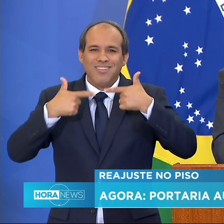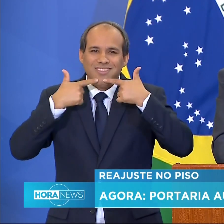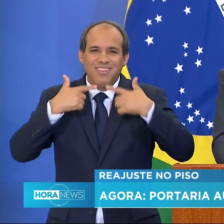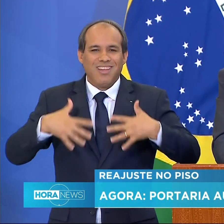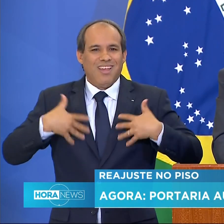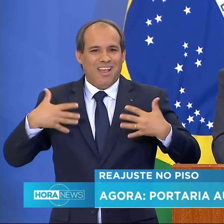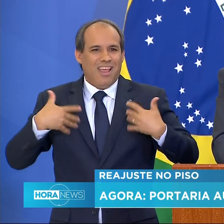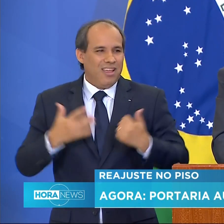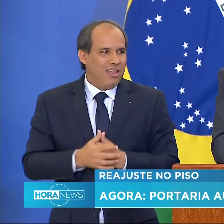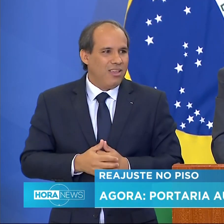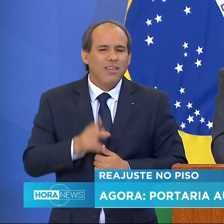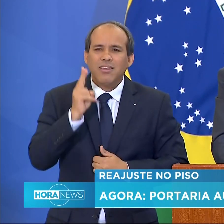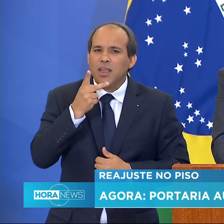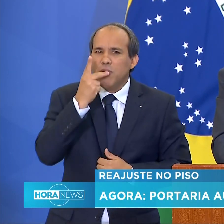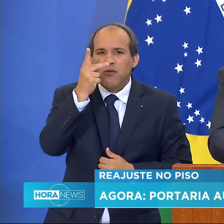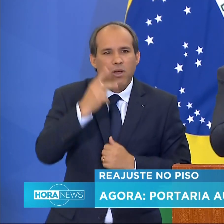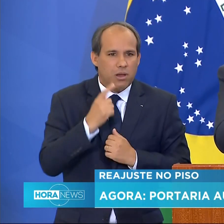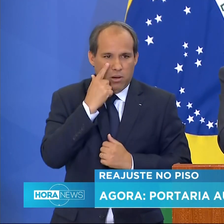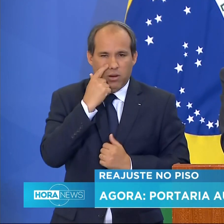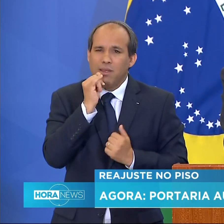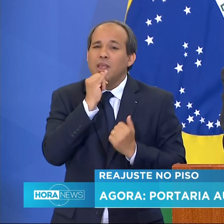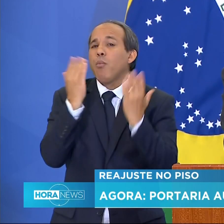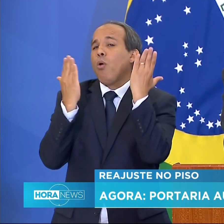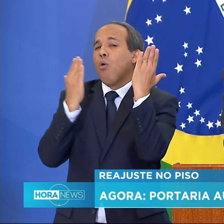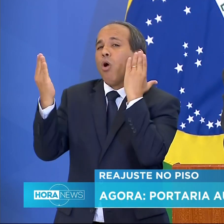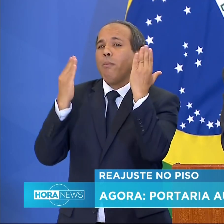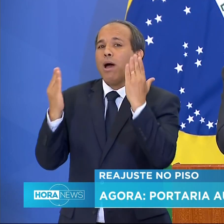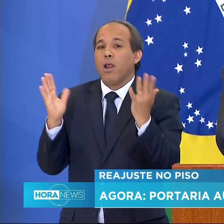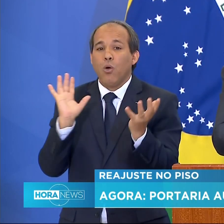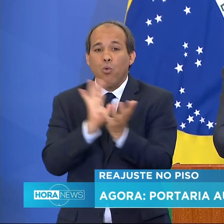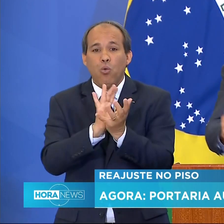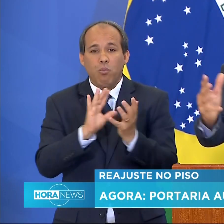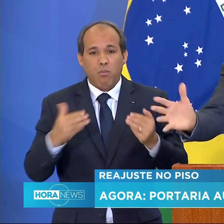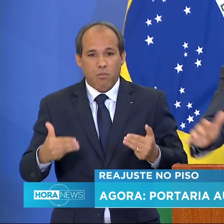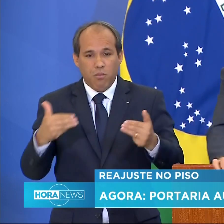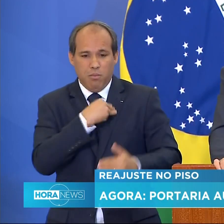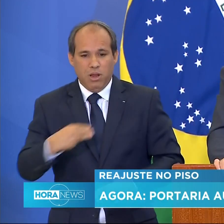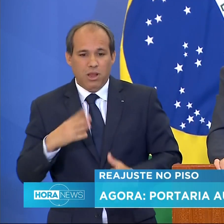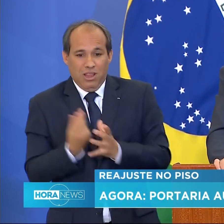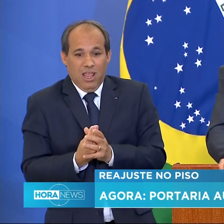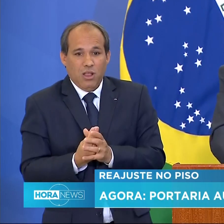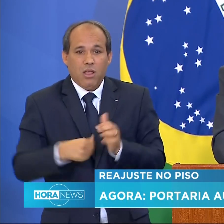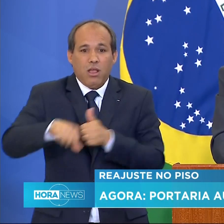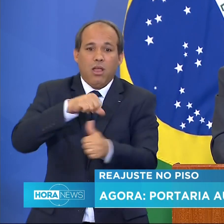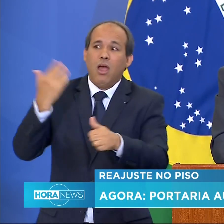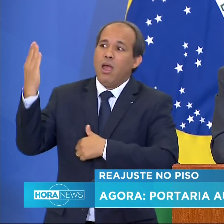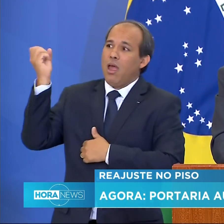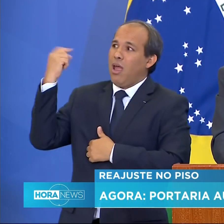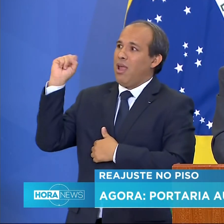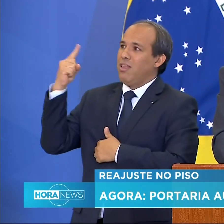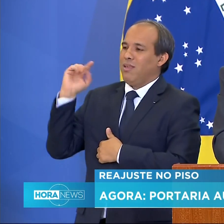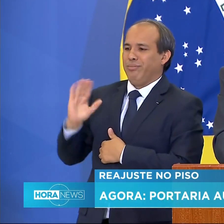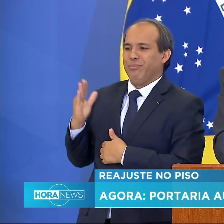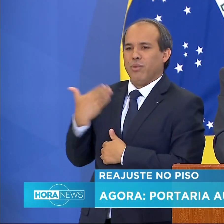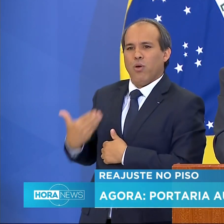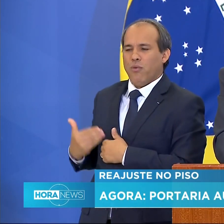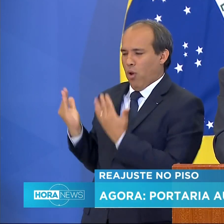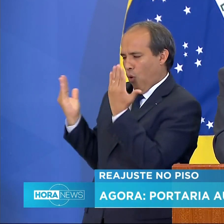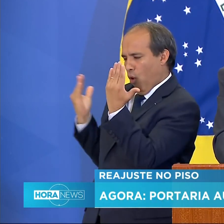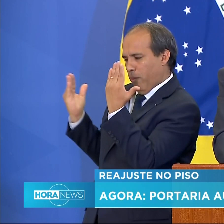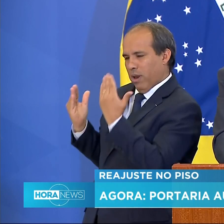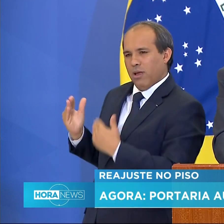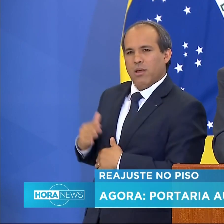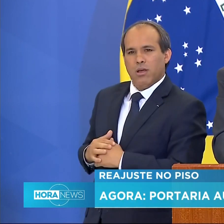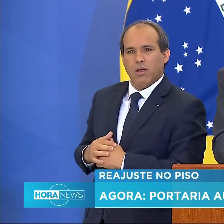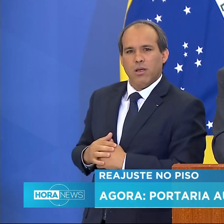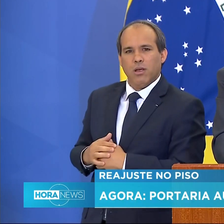sempre peço ao pessoal, né? Compare o nosso pessoal com o pessoal de governos anteriores. Vejam